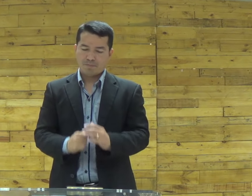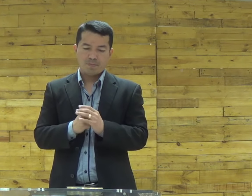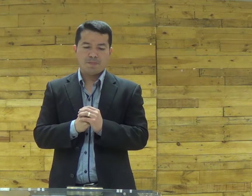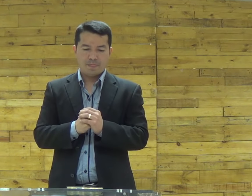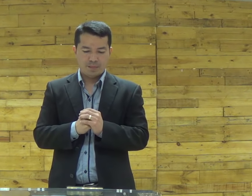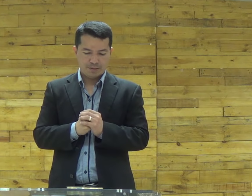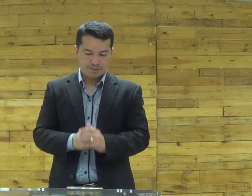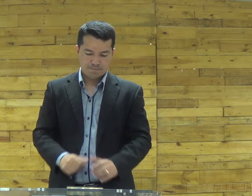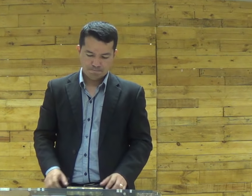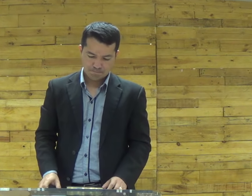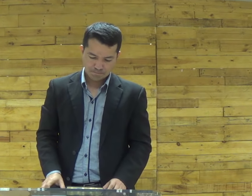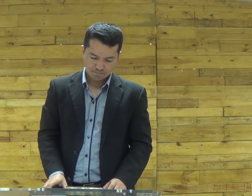você.